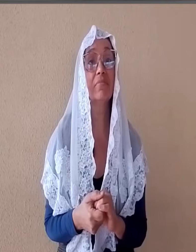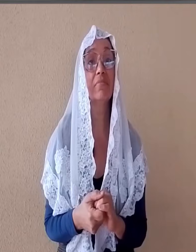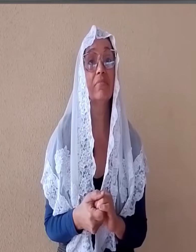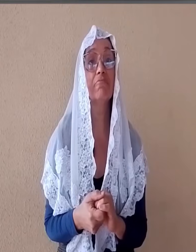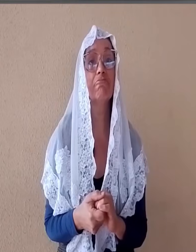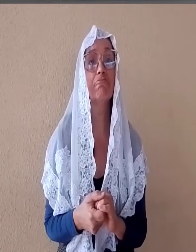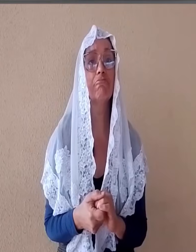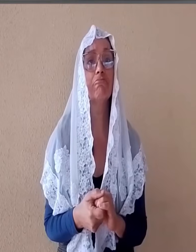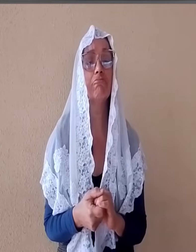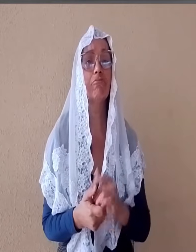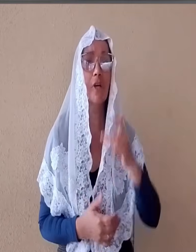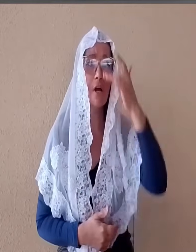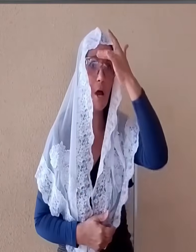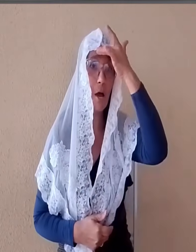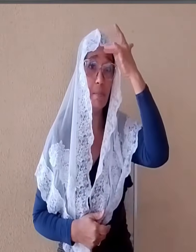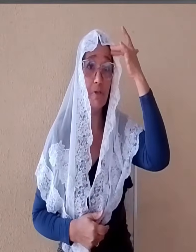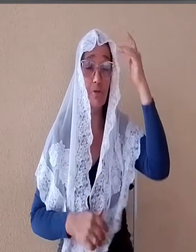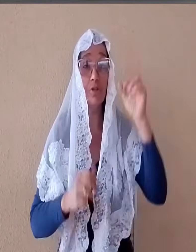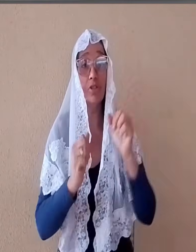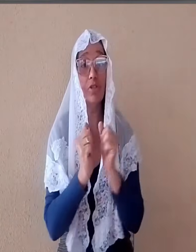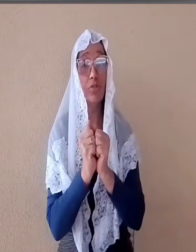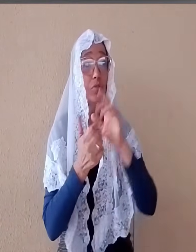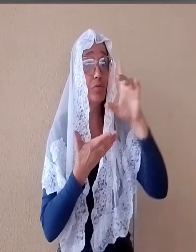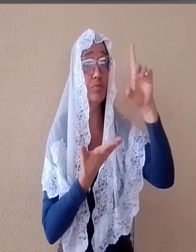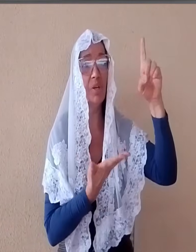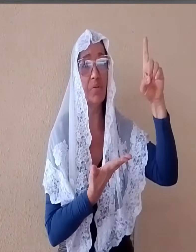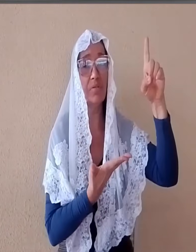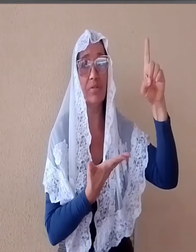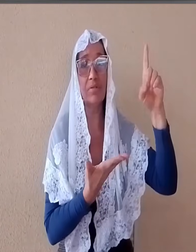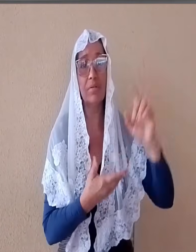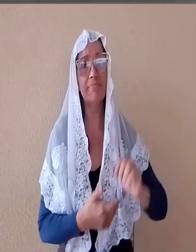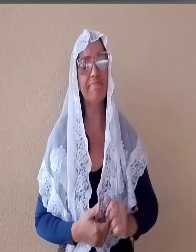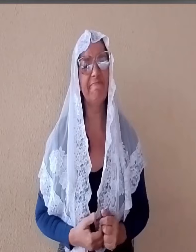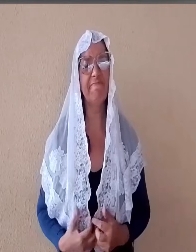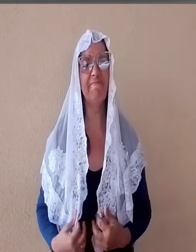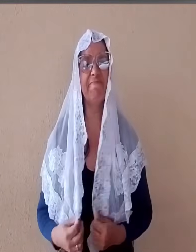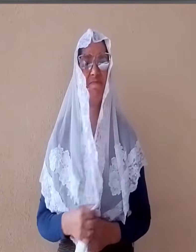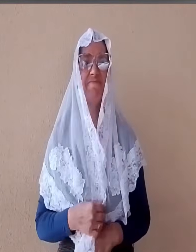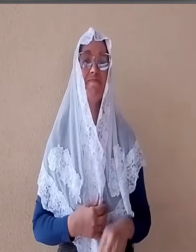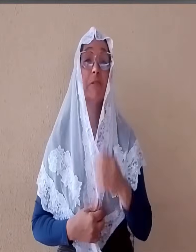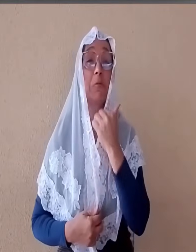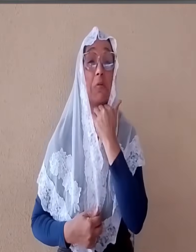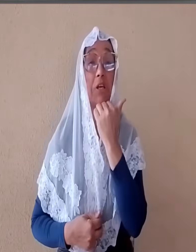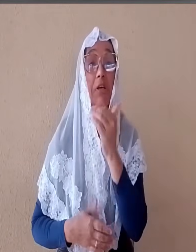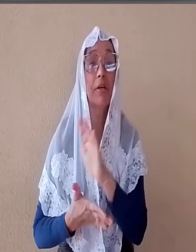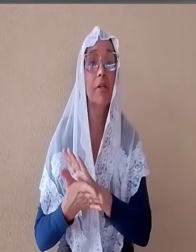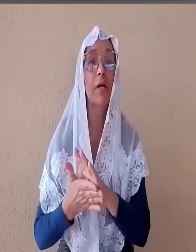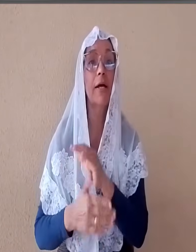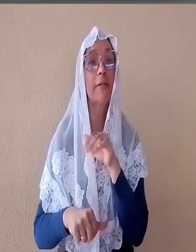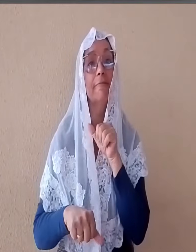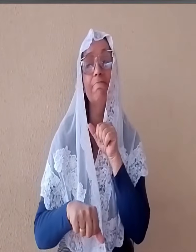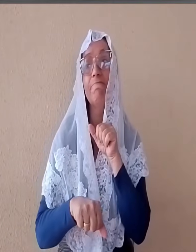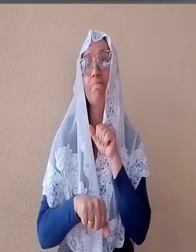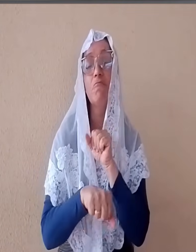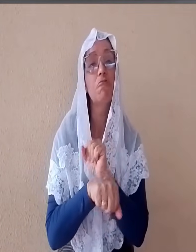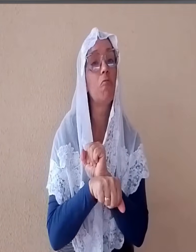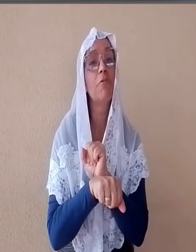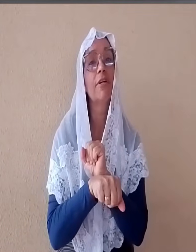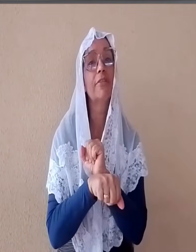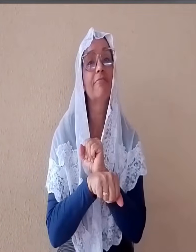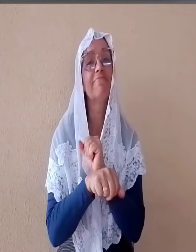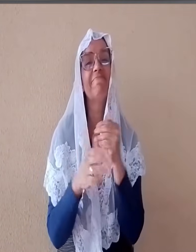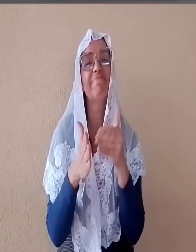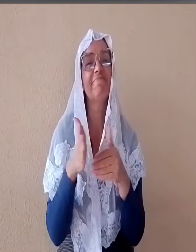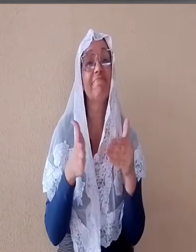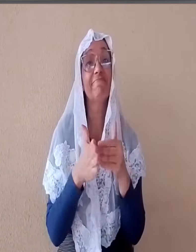encontra, bendito é o nome do Senhor, não é você que está lutando, diz Deus por esta palavra: a guerra é minha,